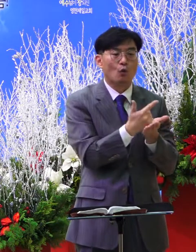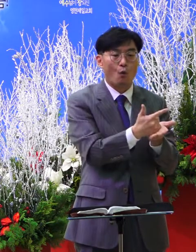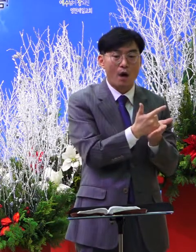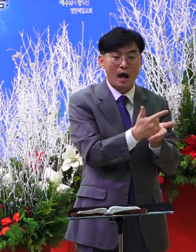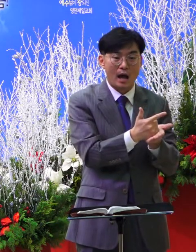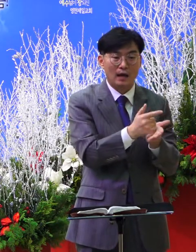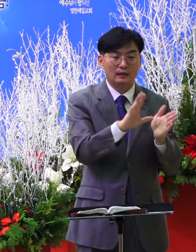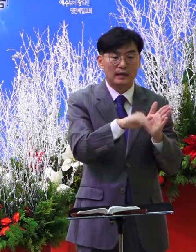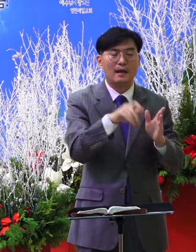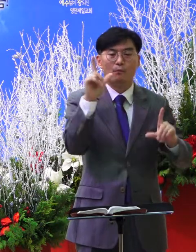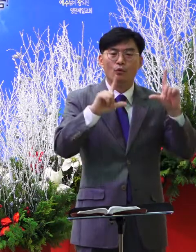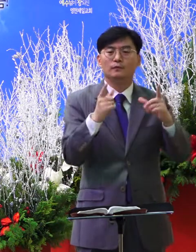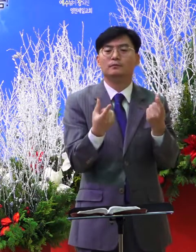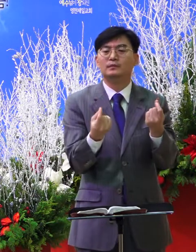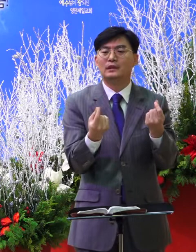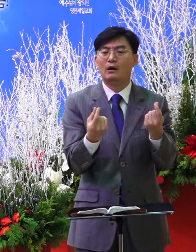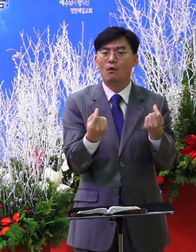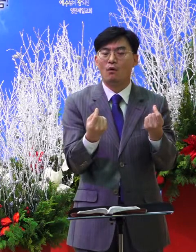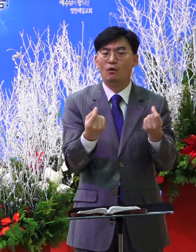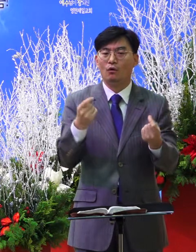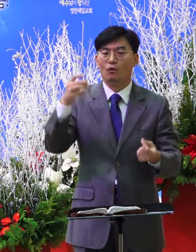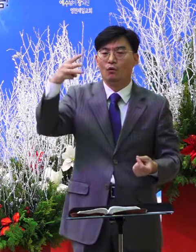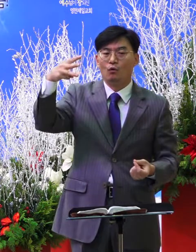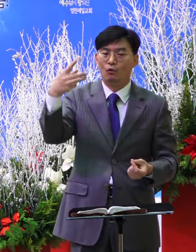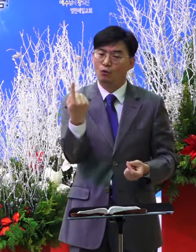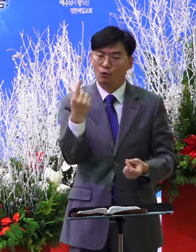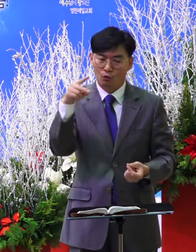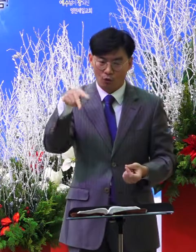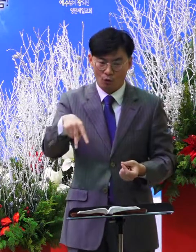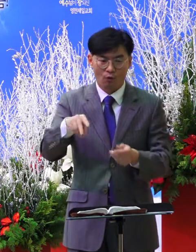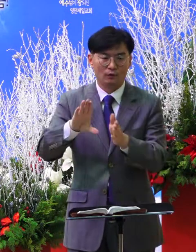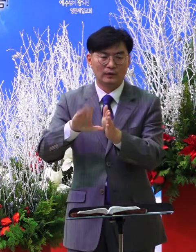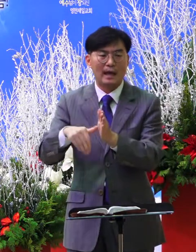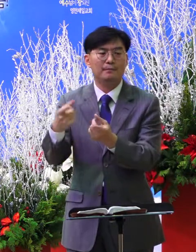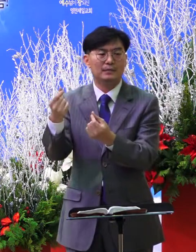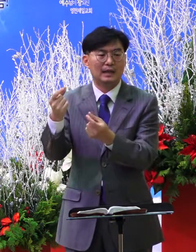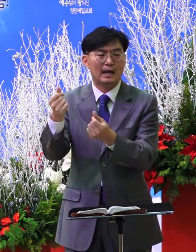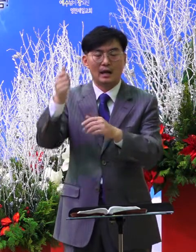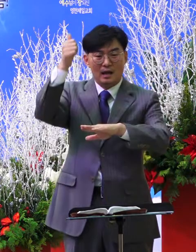말씀하십니다. 그러면서 자세히 제자들에게 알기 쉽게 이야기하십니다.